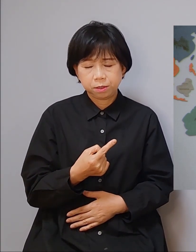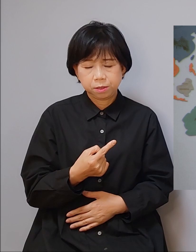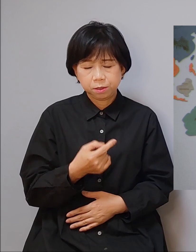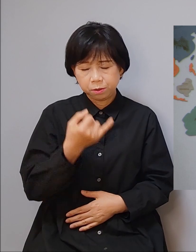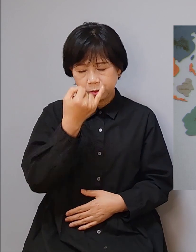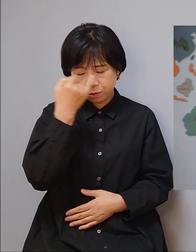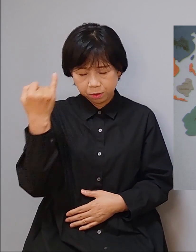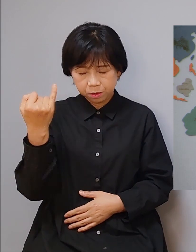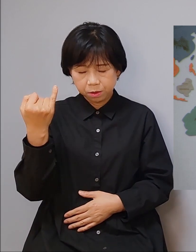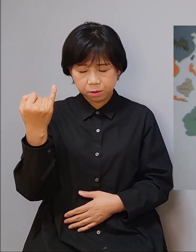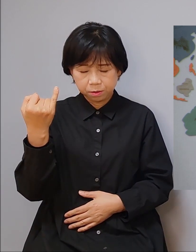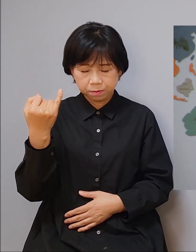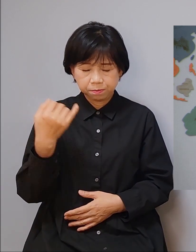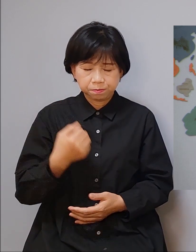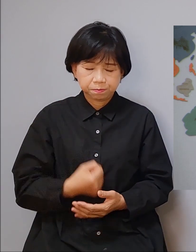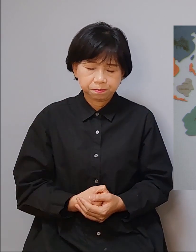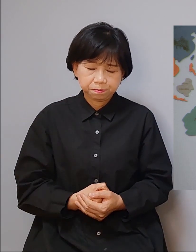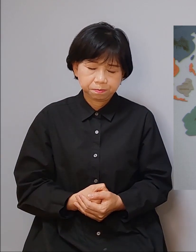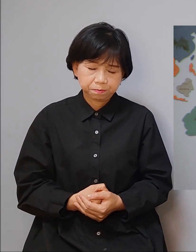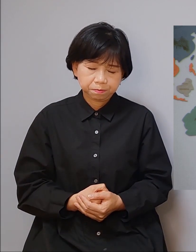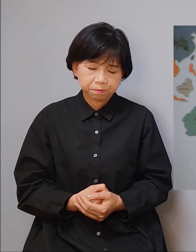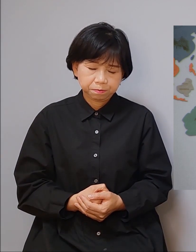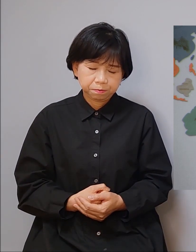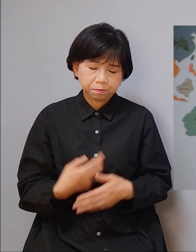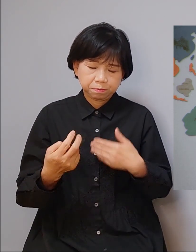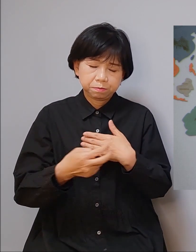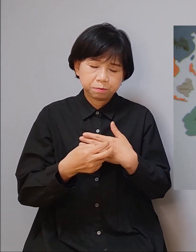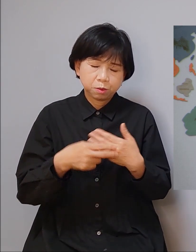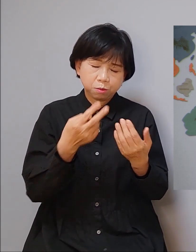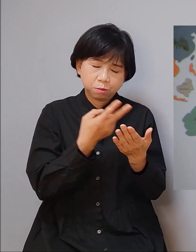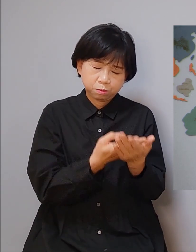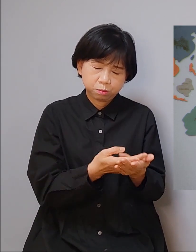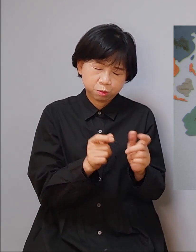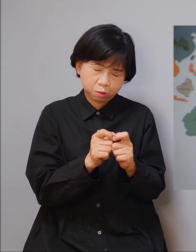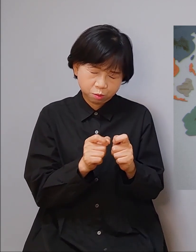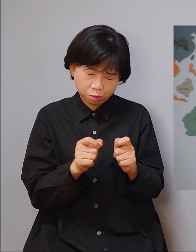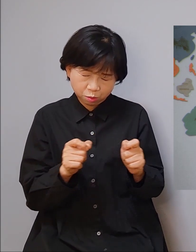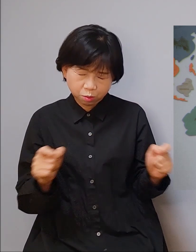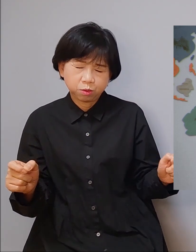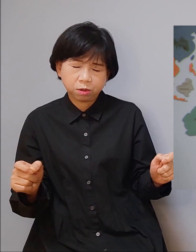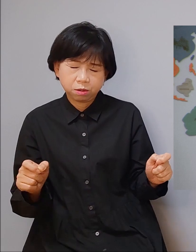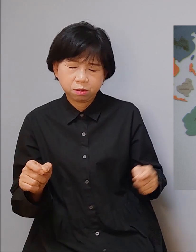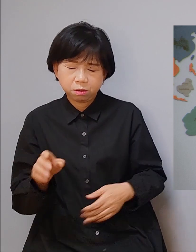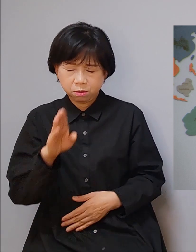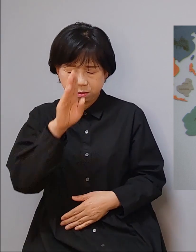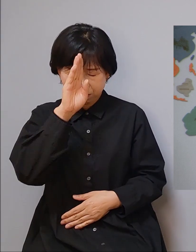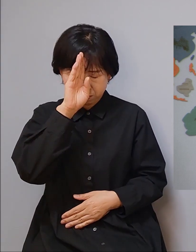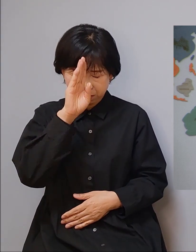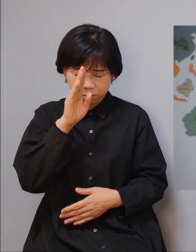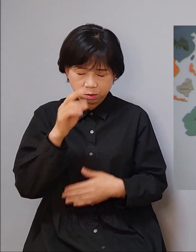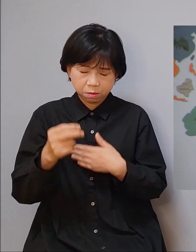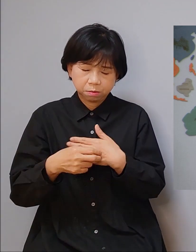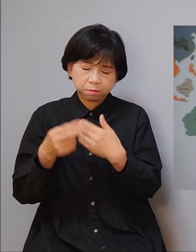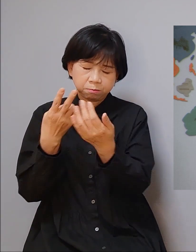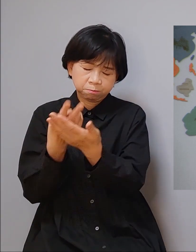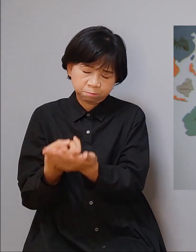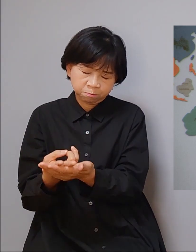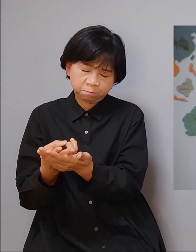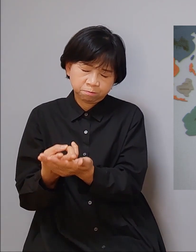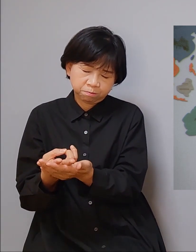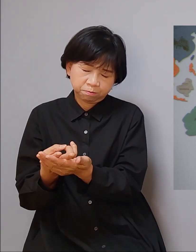우리 권사님도 계십니다. 요양원에서 오랫동안 계신 분들도, 병상에서 일어나지 못하시는